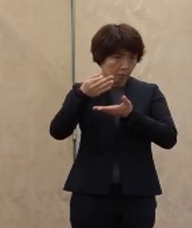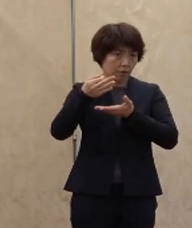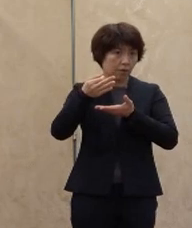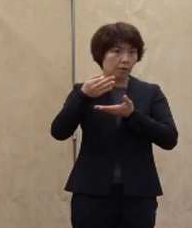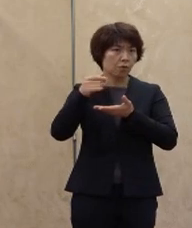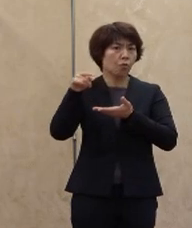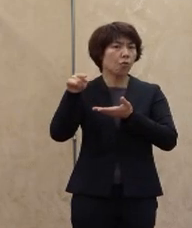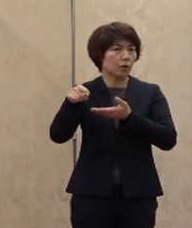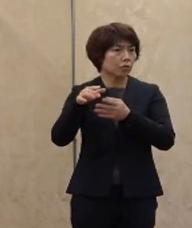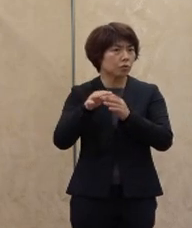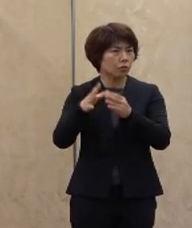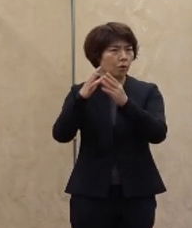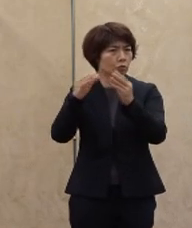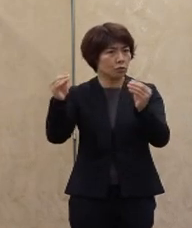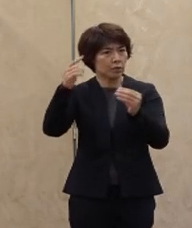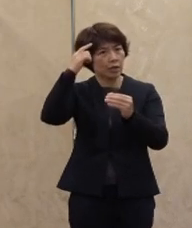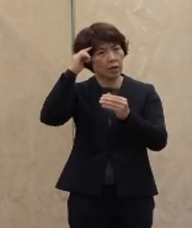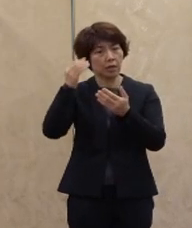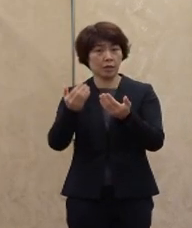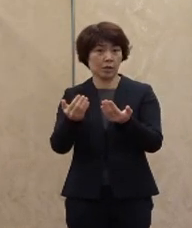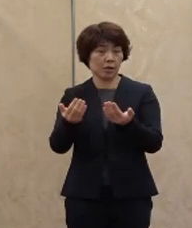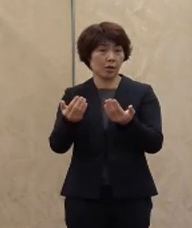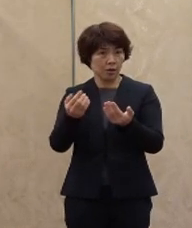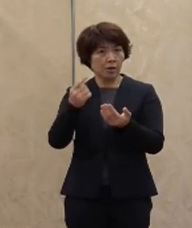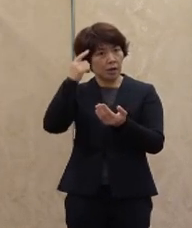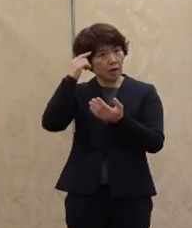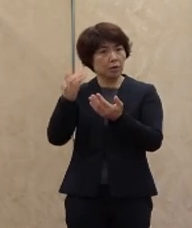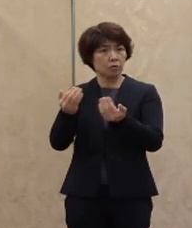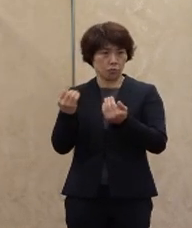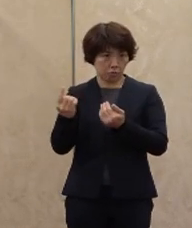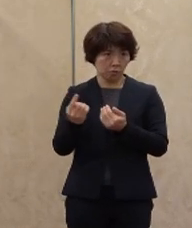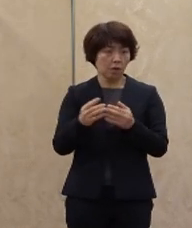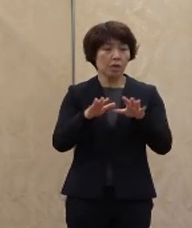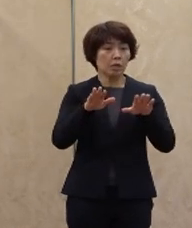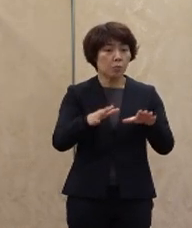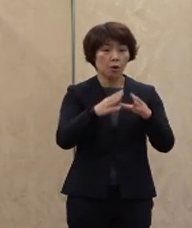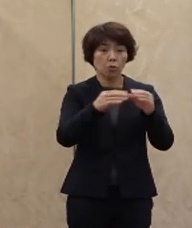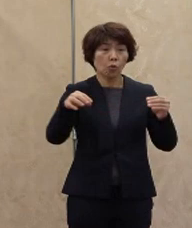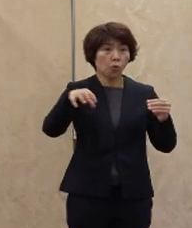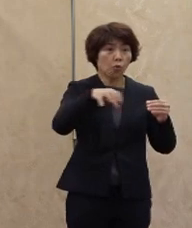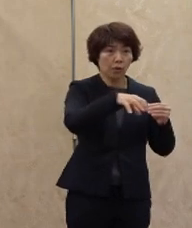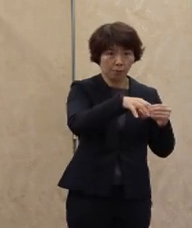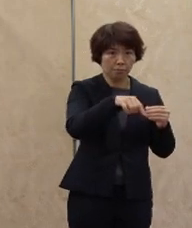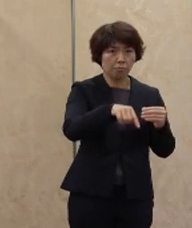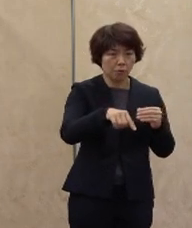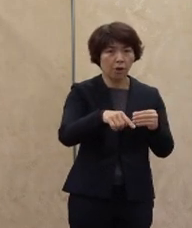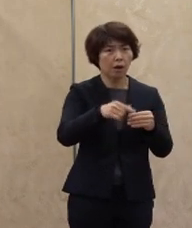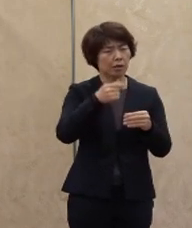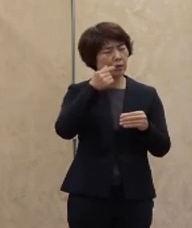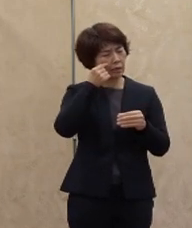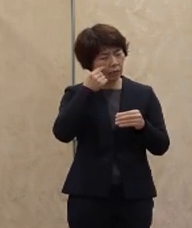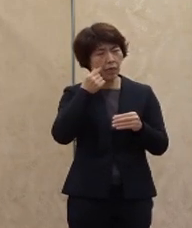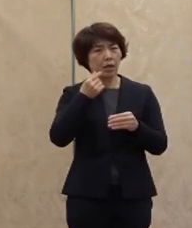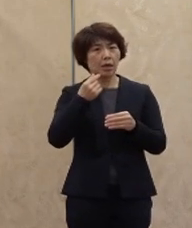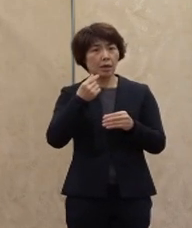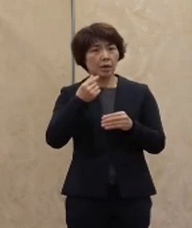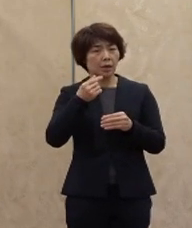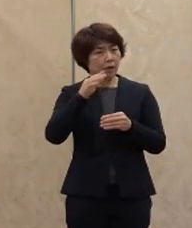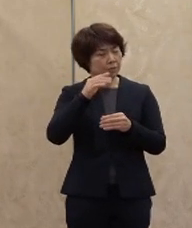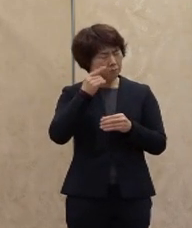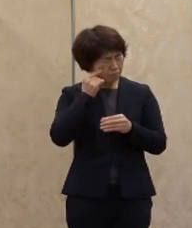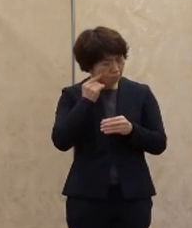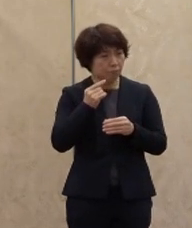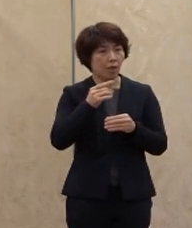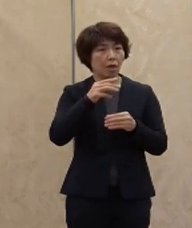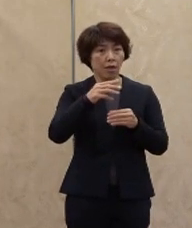で考えてもらわないと今の都道府県単位では難しいだろうなと。どうしよう制みたいなのができたら別だったかもわからないけど、今の都道府県単